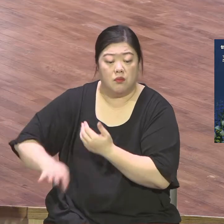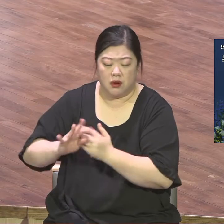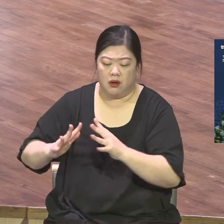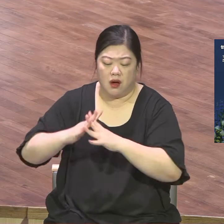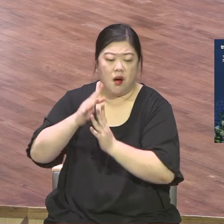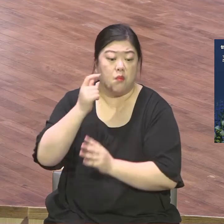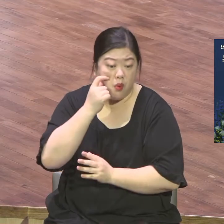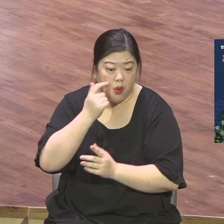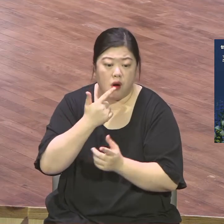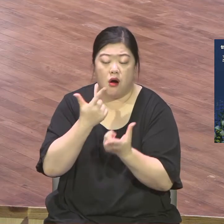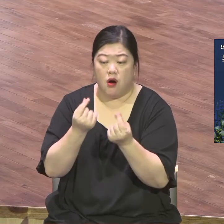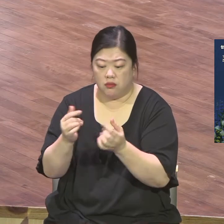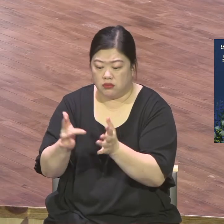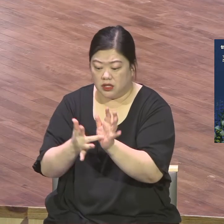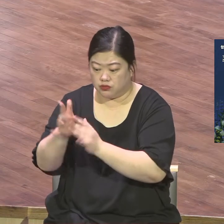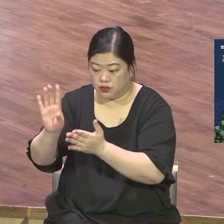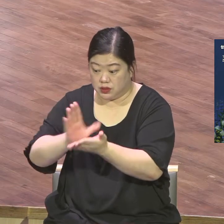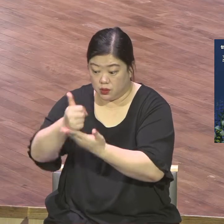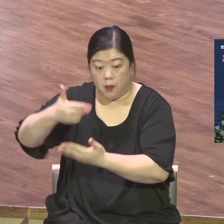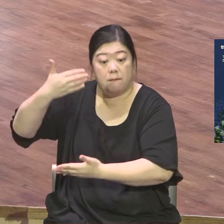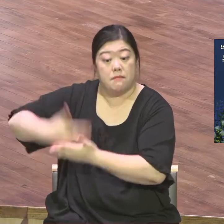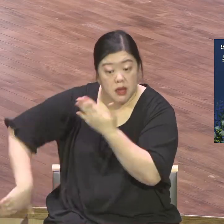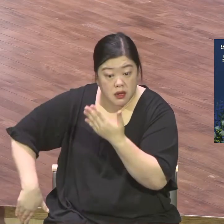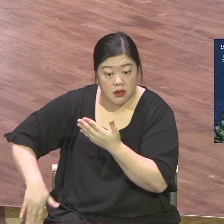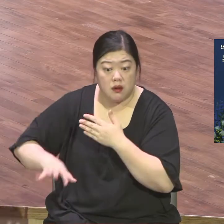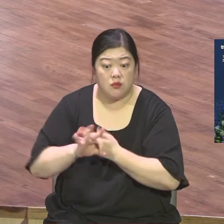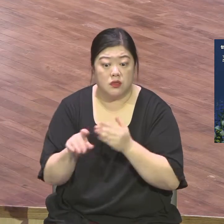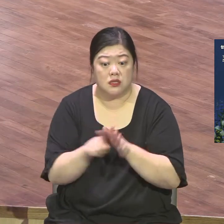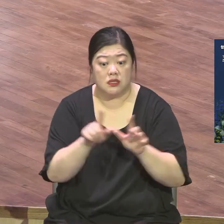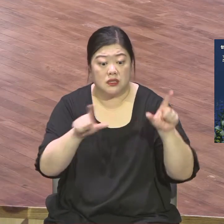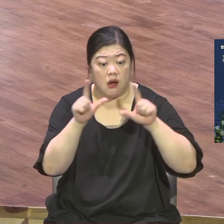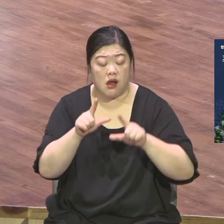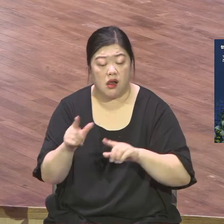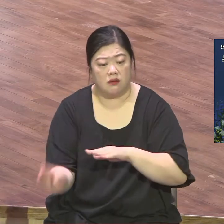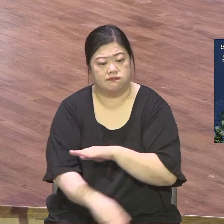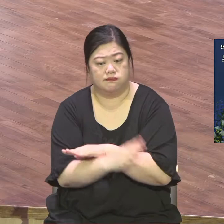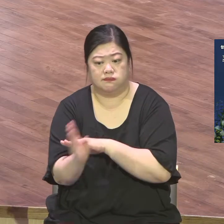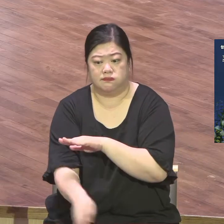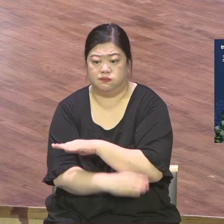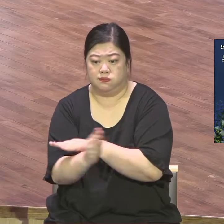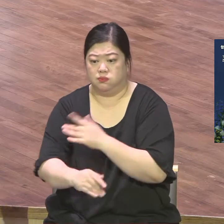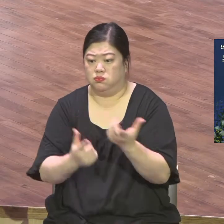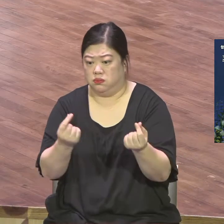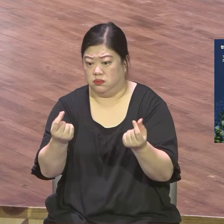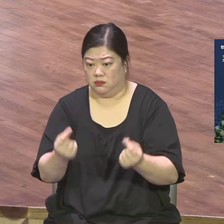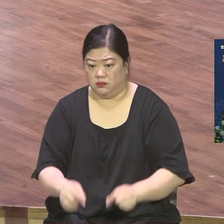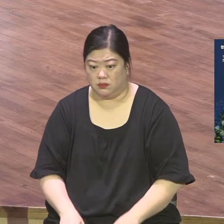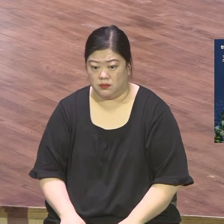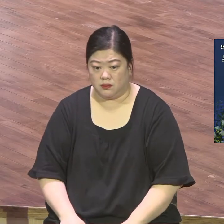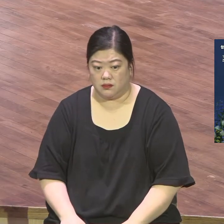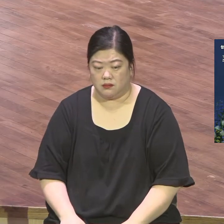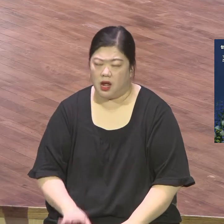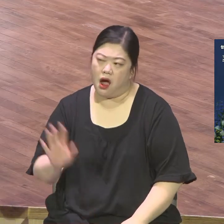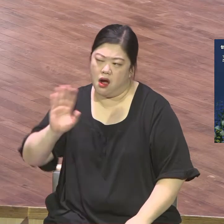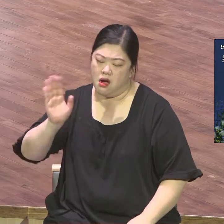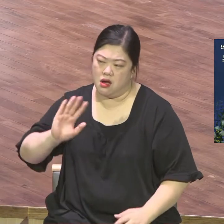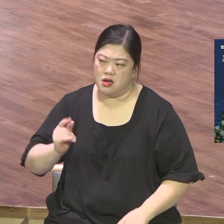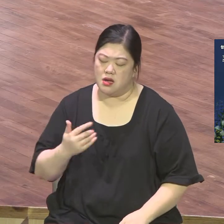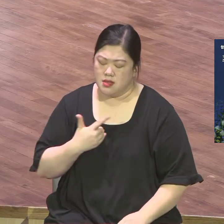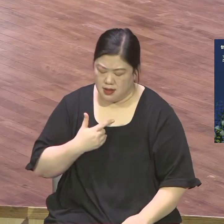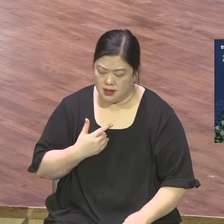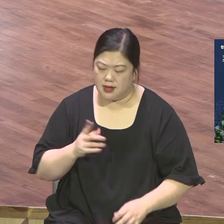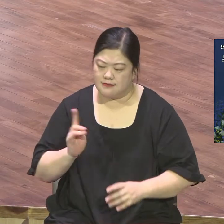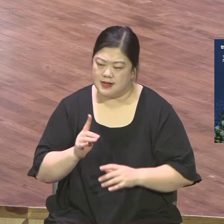자꾸 채우려고 합니다. 예수 그리스도의 감격이 없으니까 딴 걸로 채우려고 딴 걸로 저 돈으로 확 채우려고